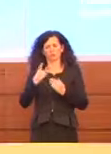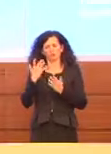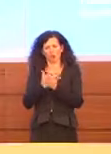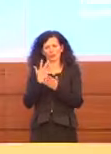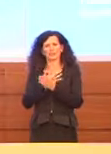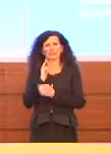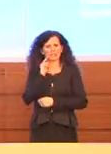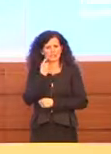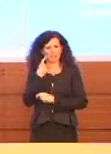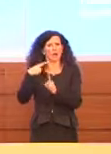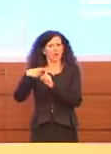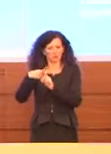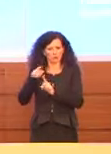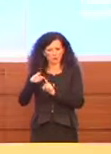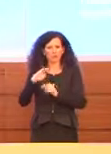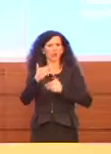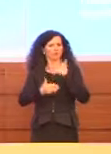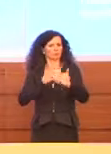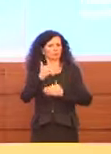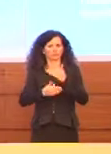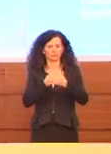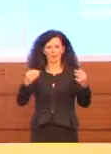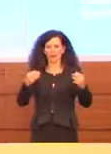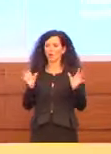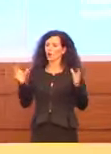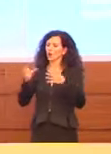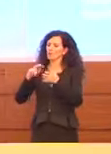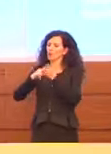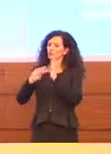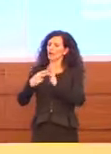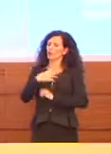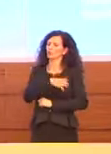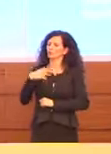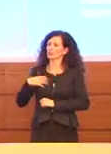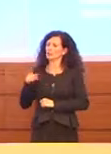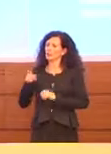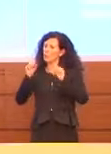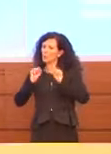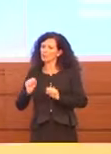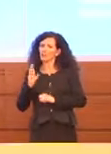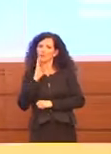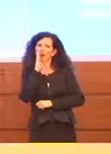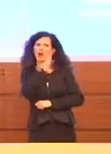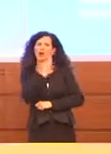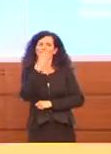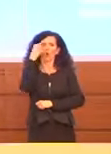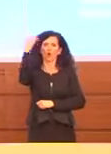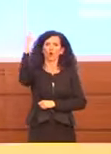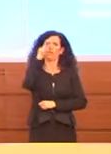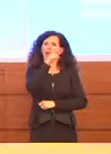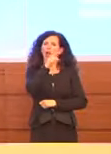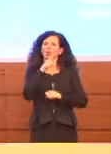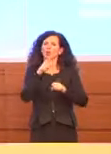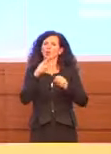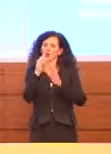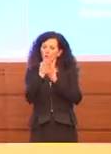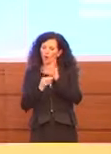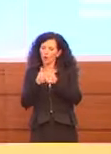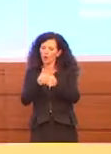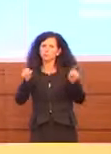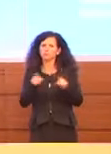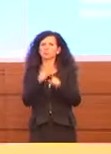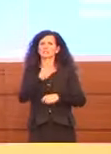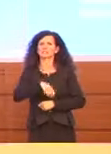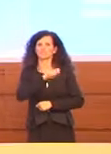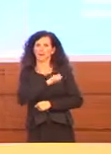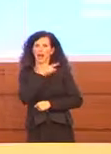il comitato tecnico scientifico non avrebbe dovuto suggerire al governo misure come in spagna che vengono calibrate a